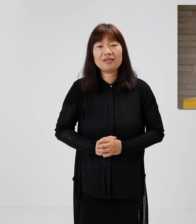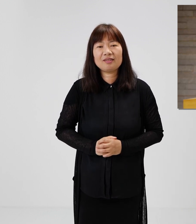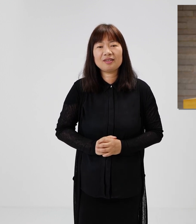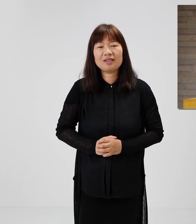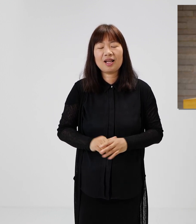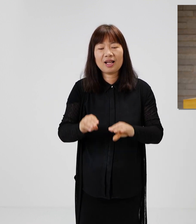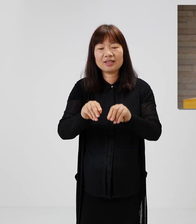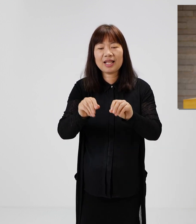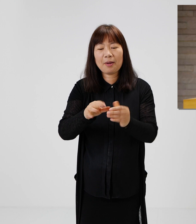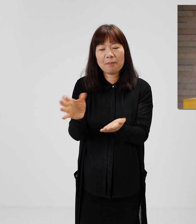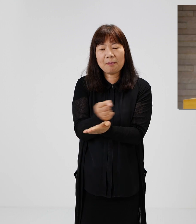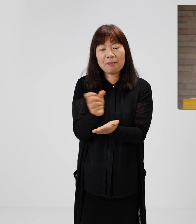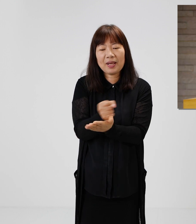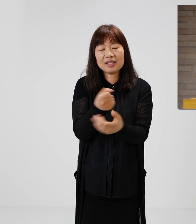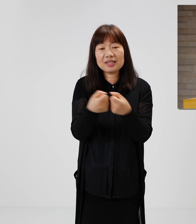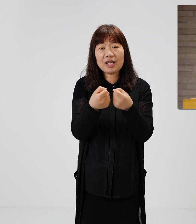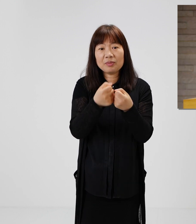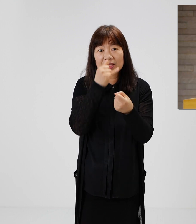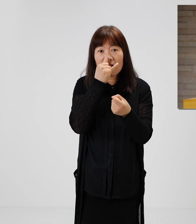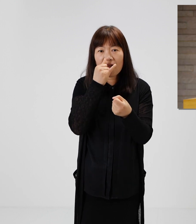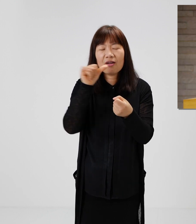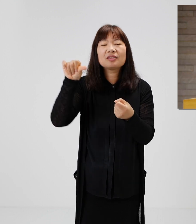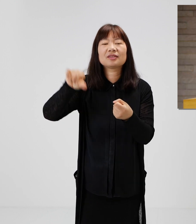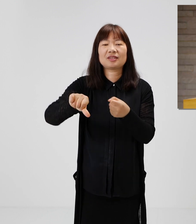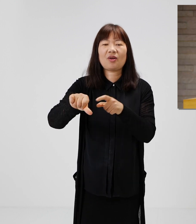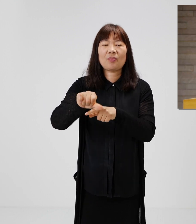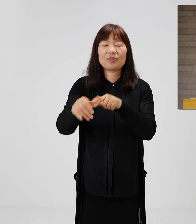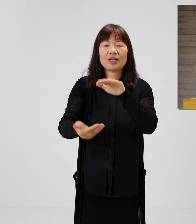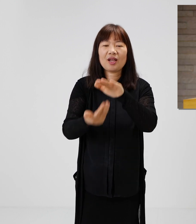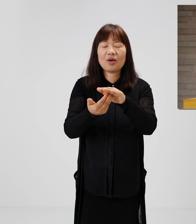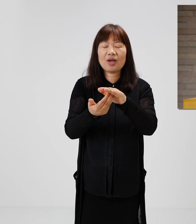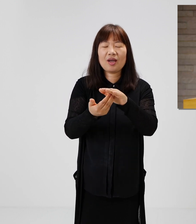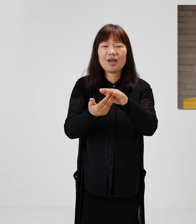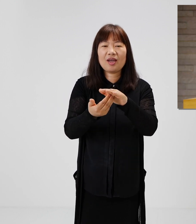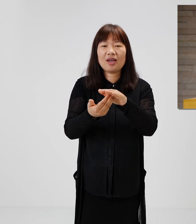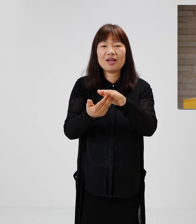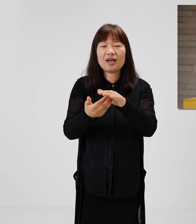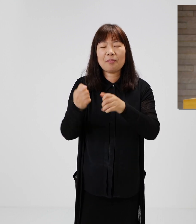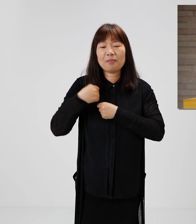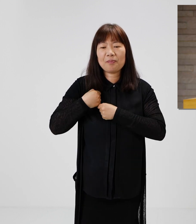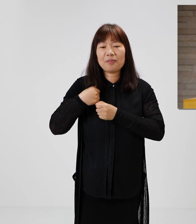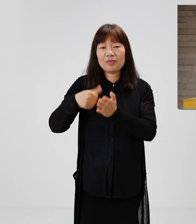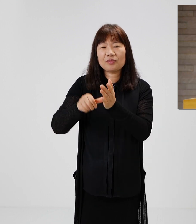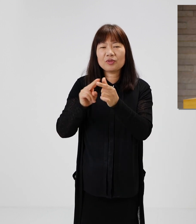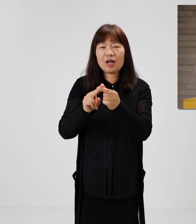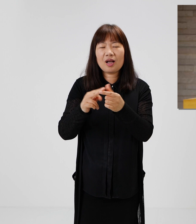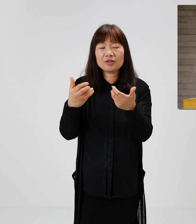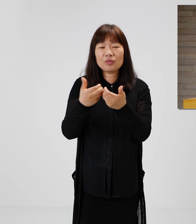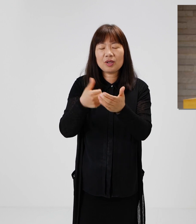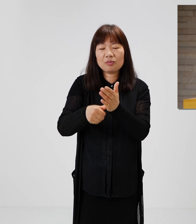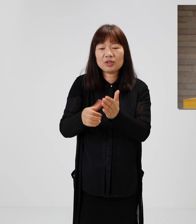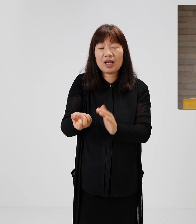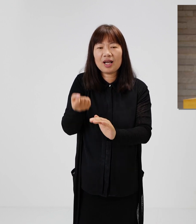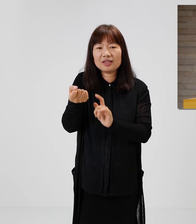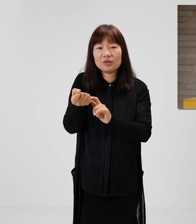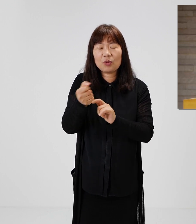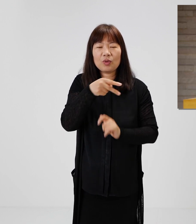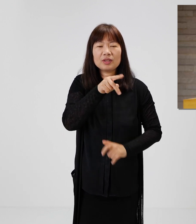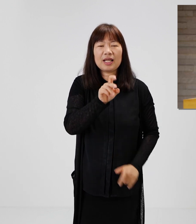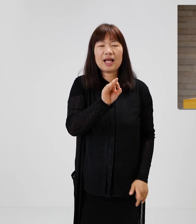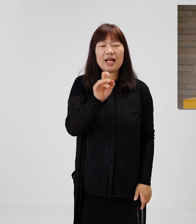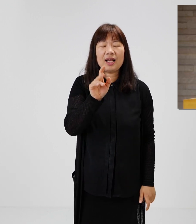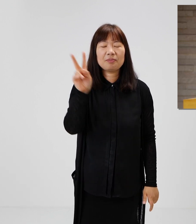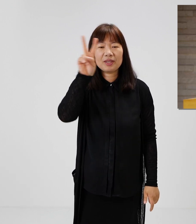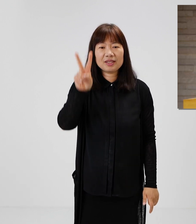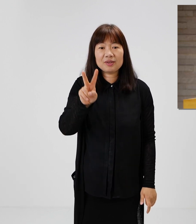땅 뺏기 싸움을 했어요. 지죠. 최고의 첨단 병력과 무기를 가지고도 사이공에서